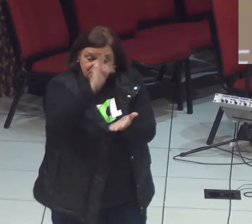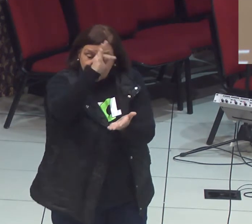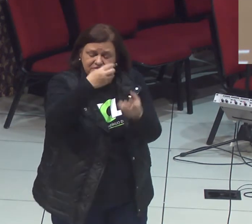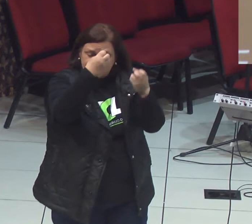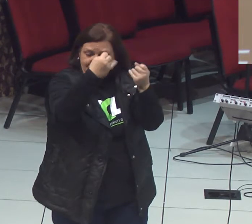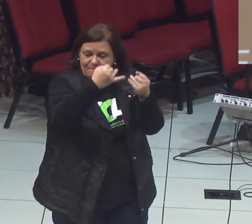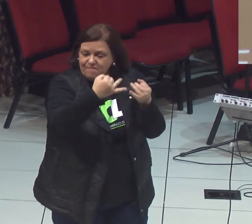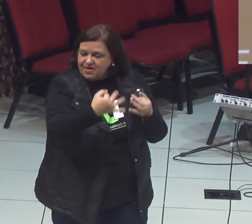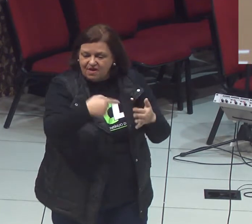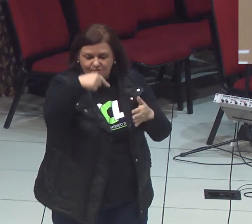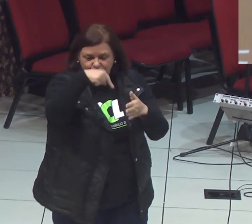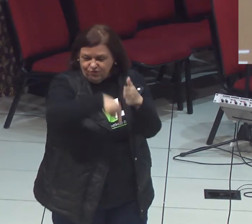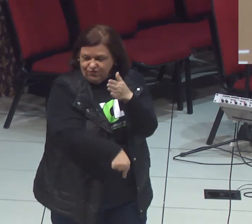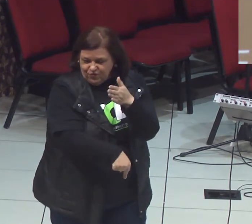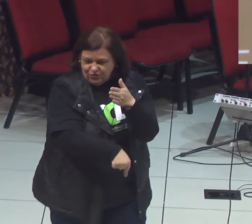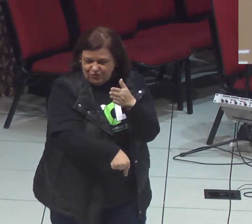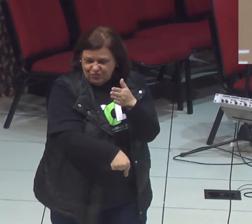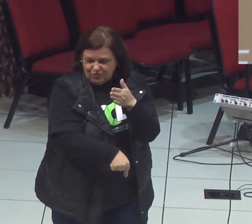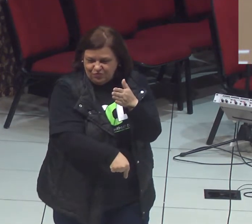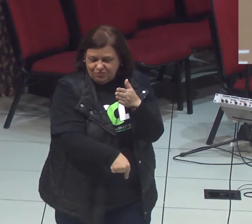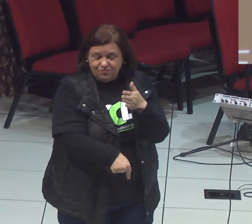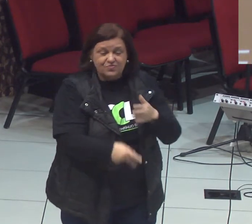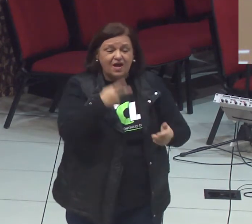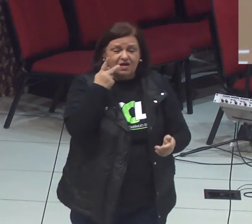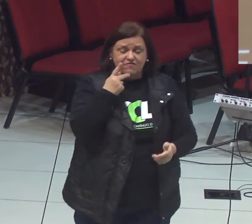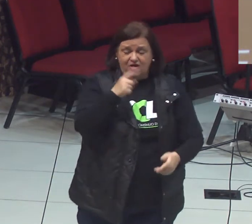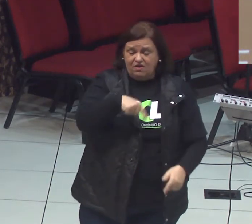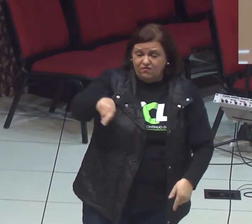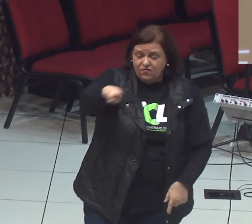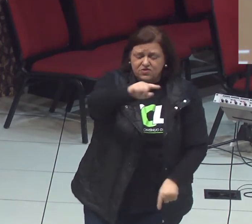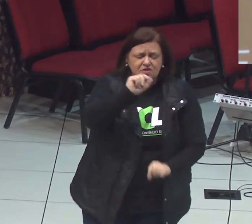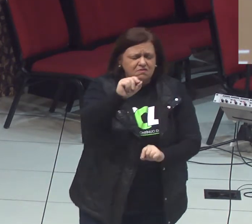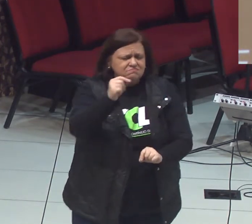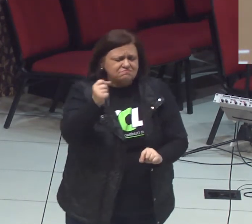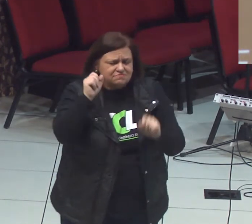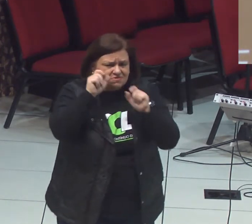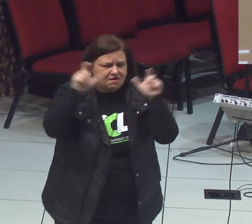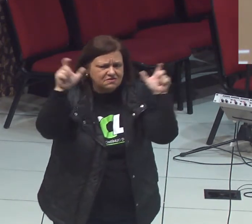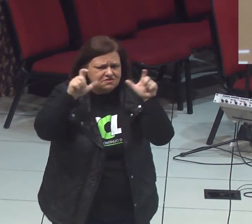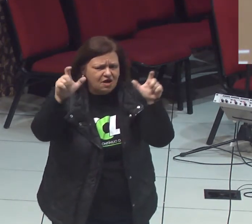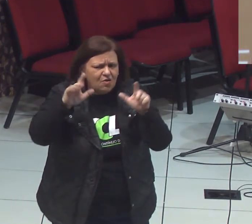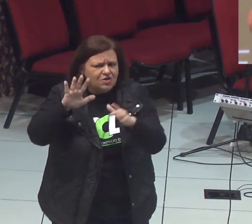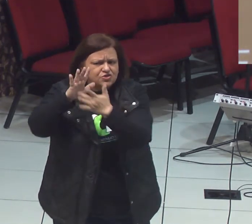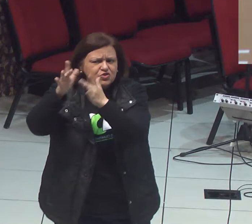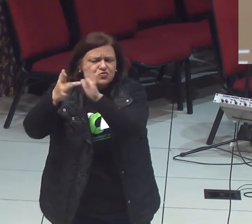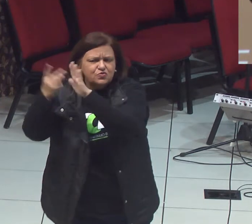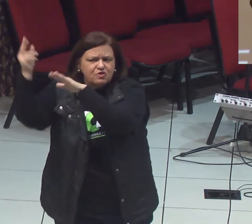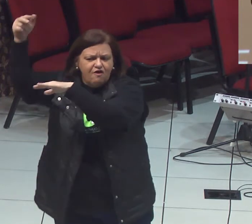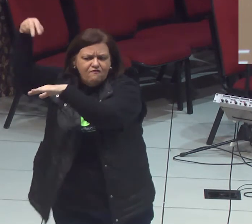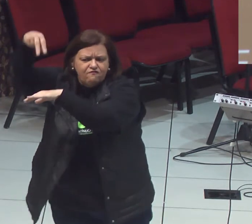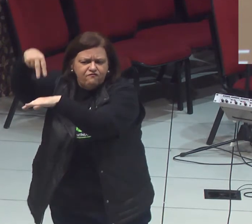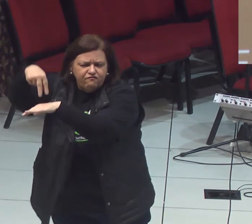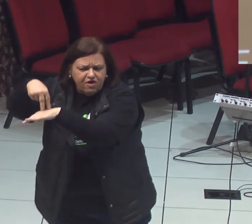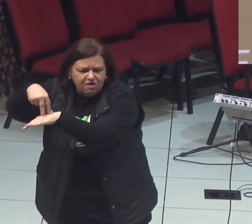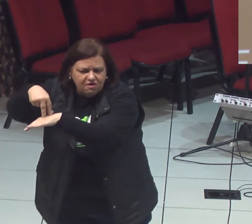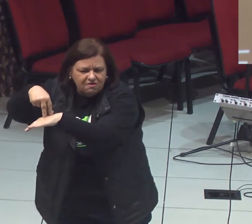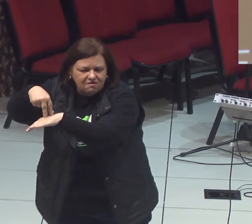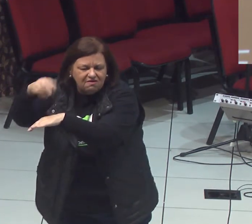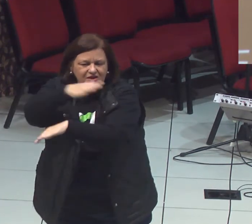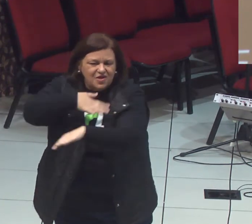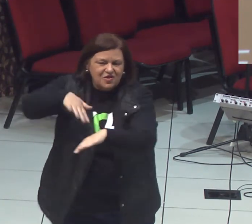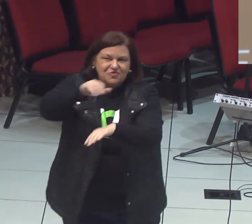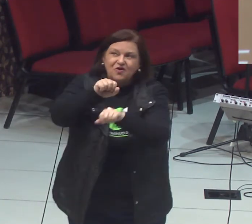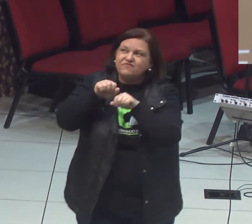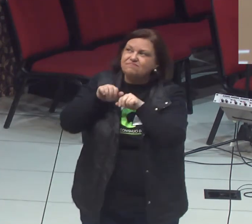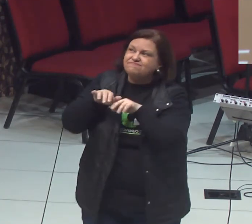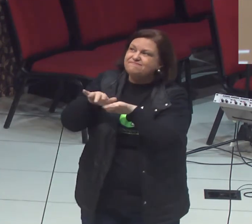Tessalonicenses 2. Então, quando ele diz ali para nós, irmãos, quanto à vinda do Senhor Jesus Cristo e a nossa reunião com Ele, que foi o